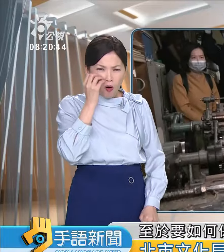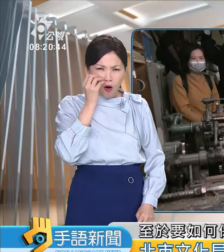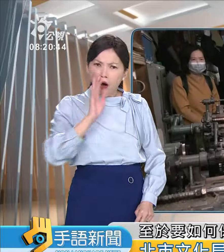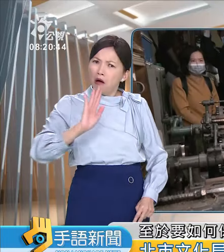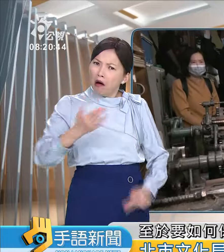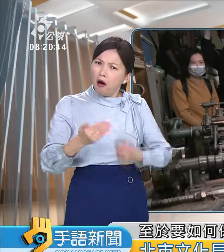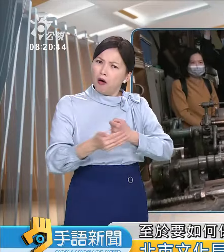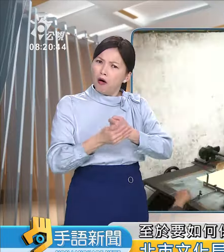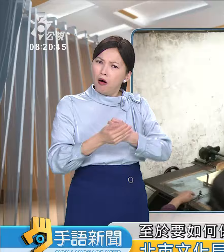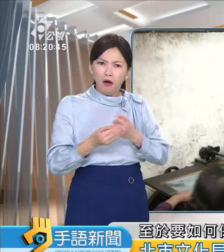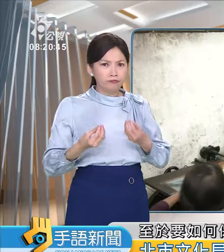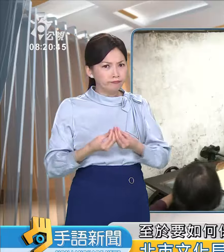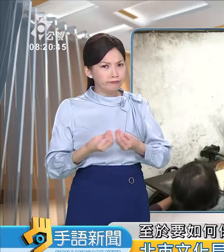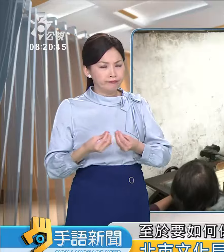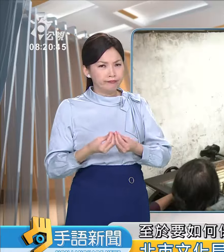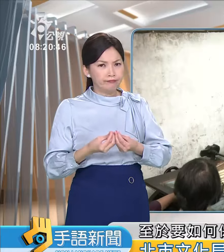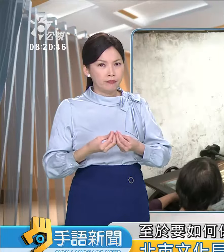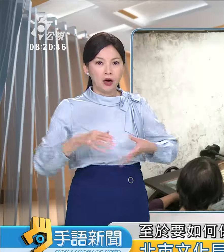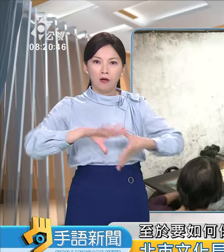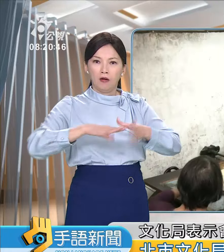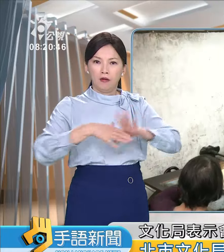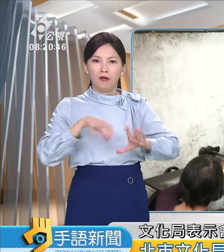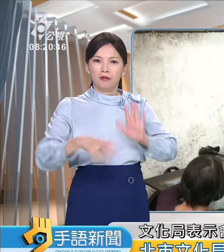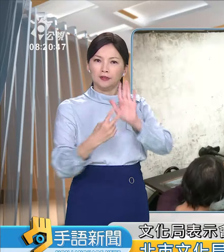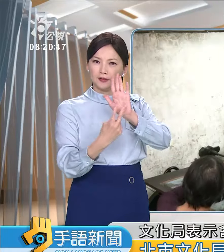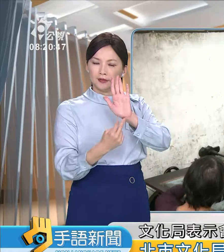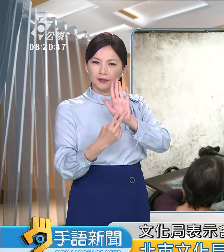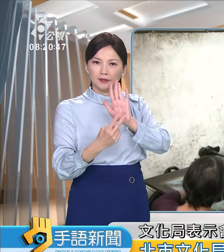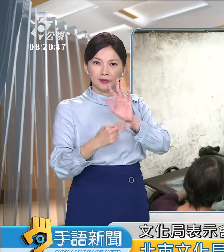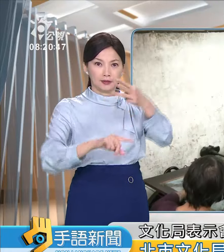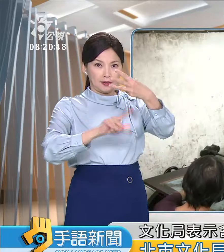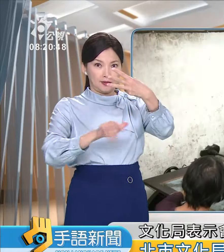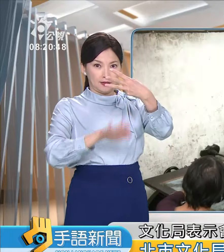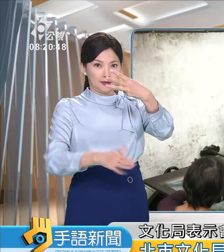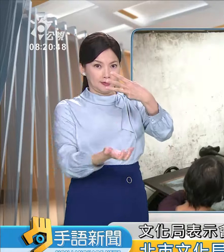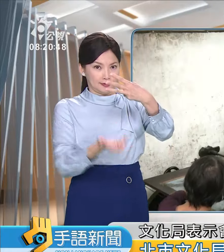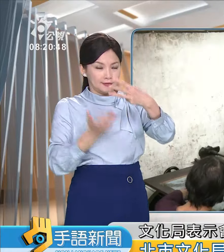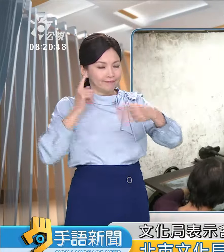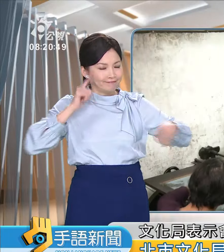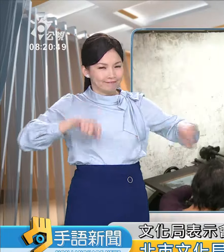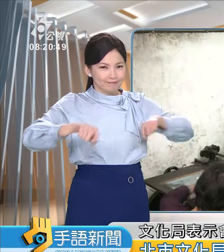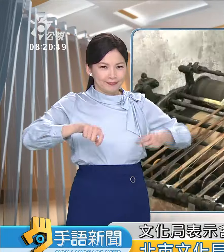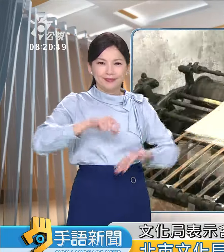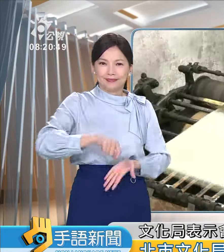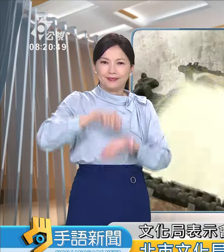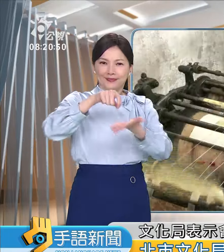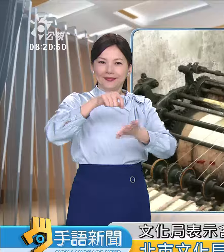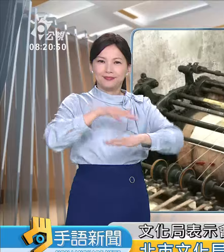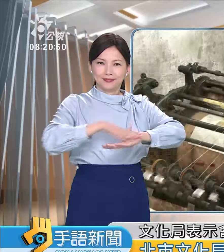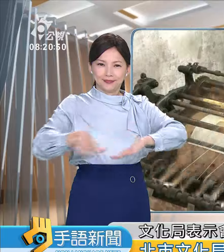要如何保存，文化局表示会在3月底前提出方案。